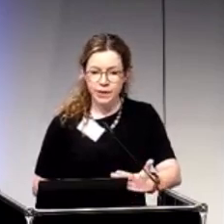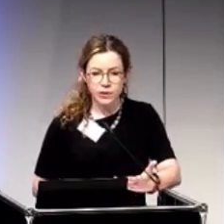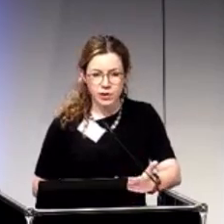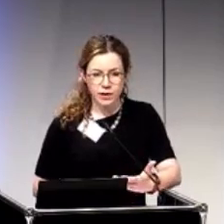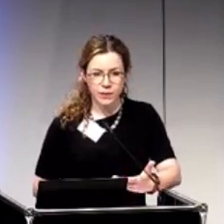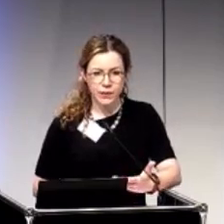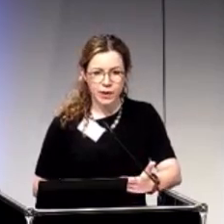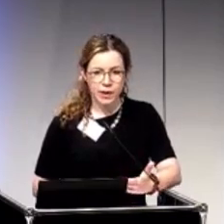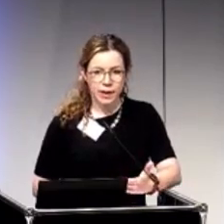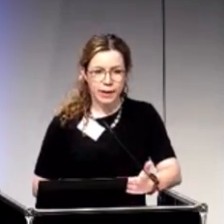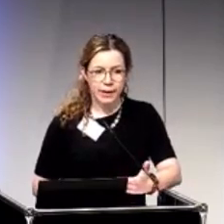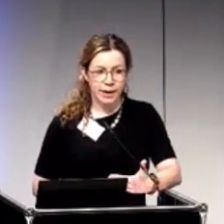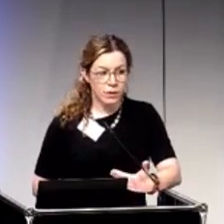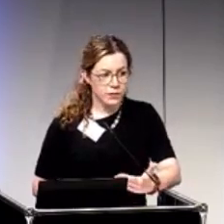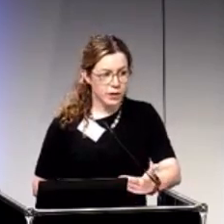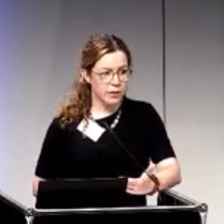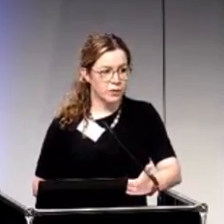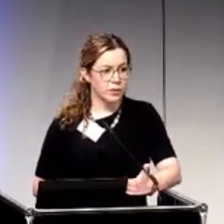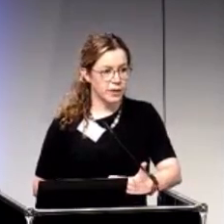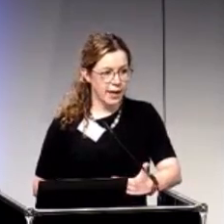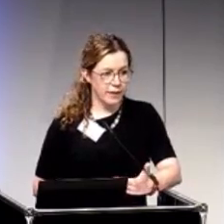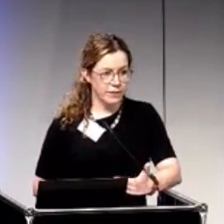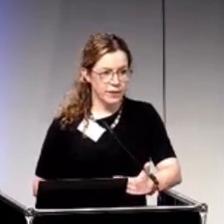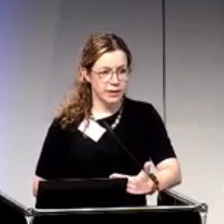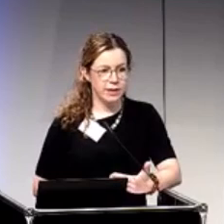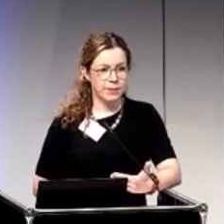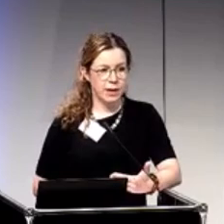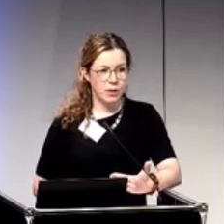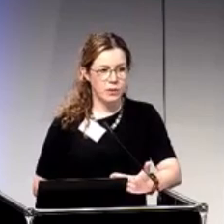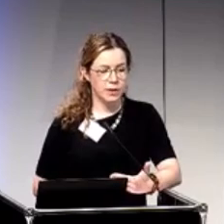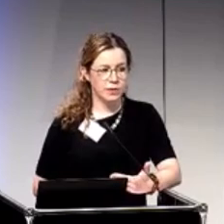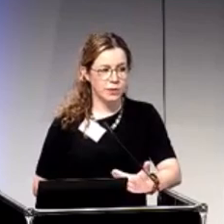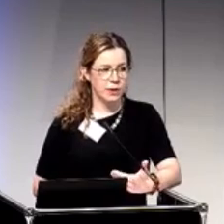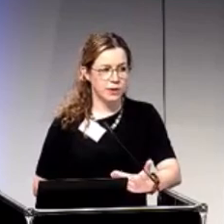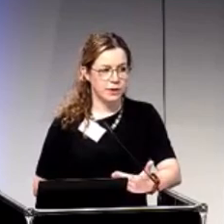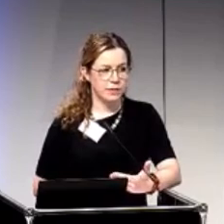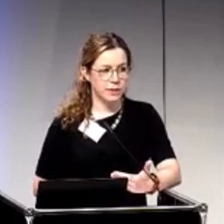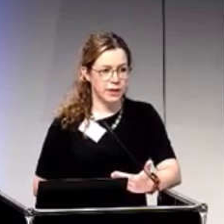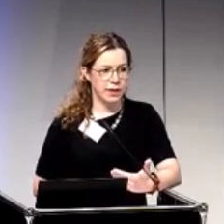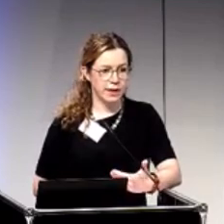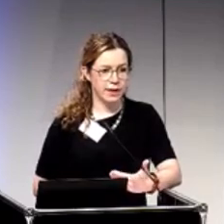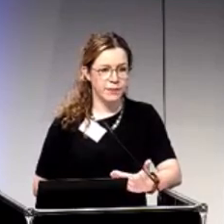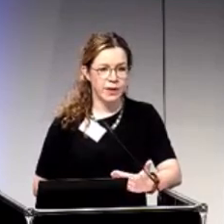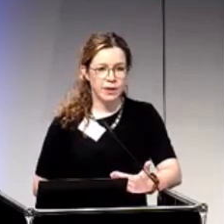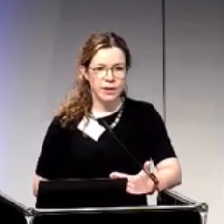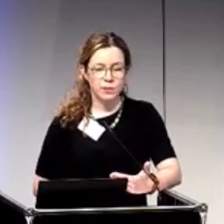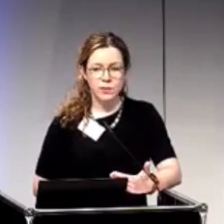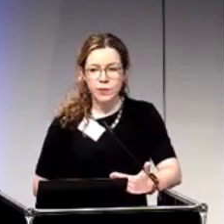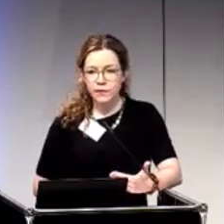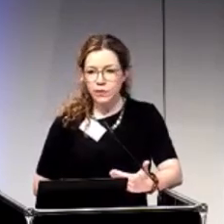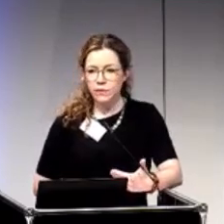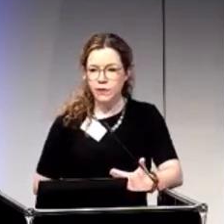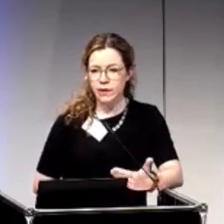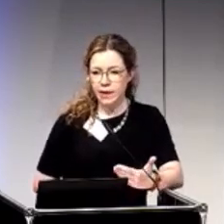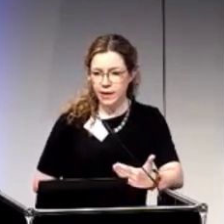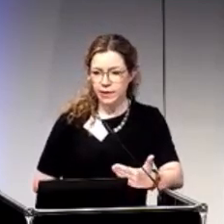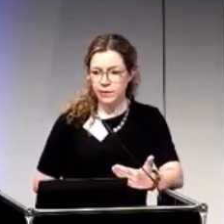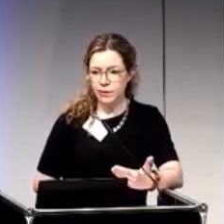um technische Herausforderungen und Bedarfe. Es geht aber auch um das kommunikative Miteinander, um Zulieferung von Inhalten